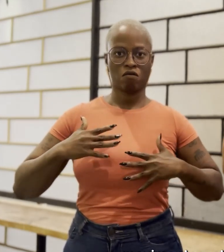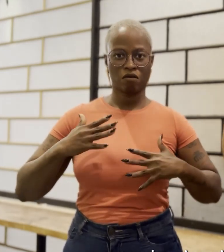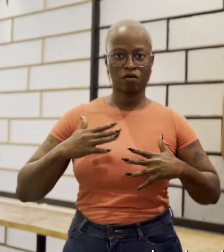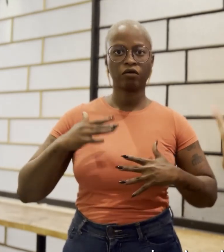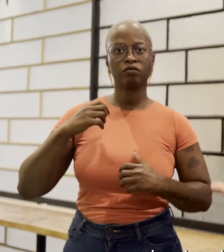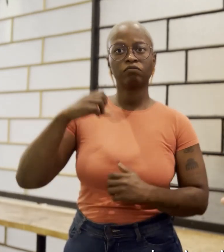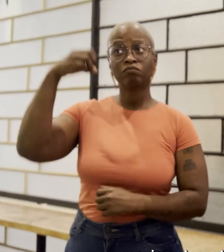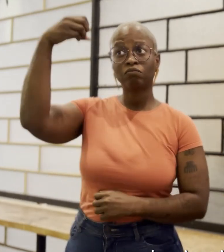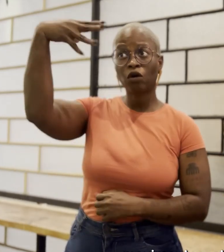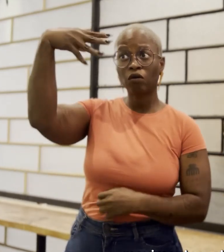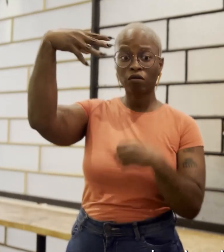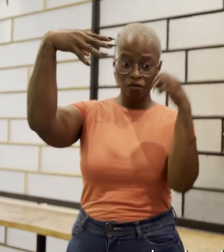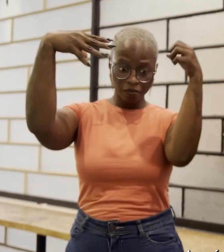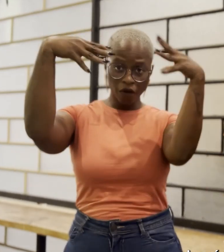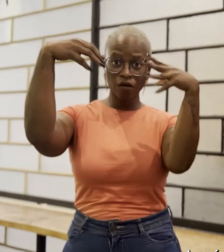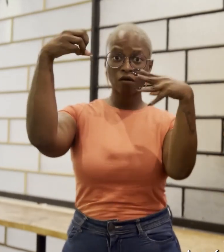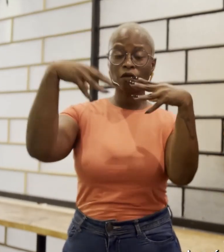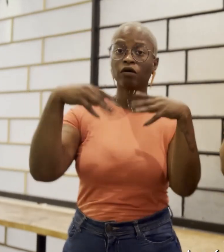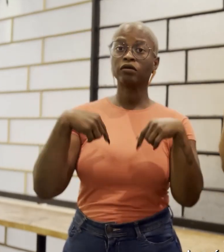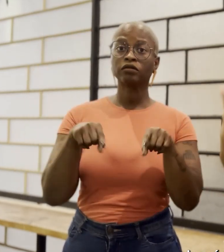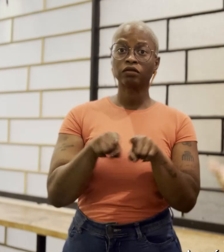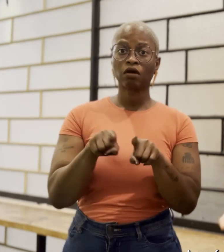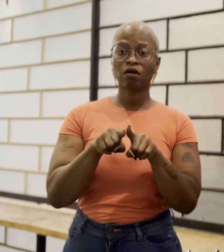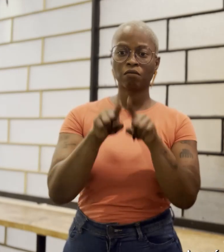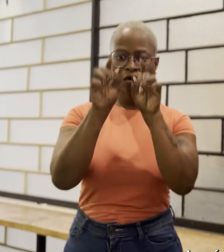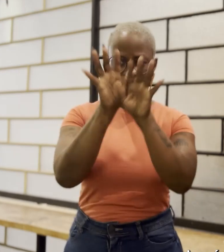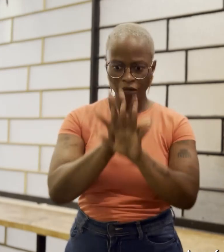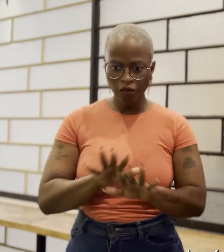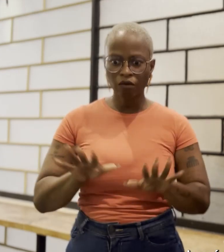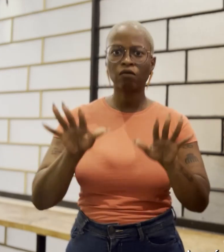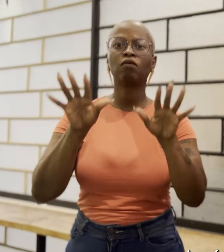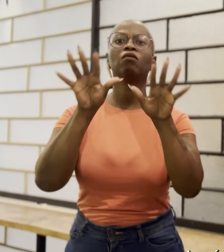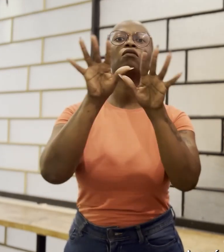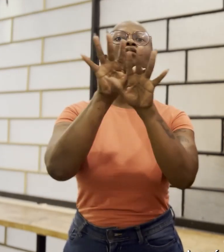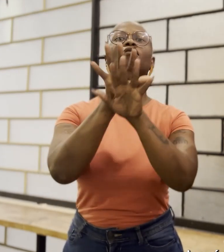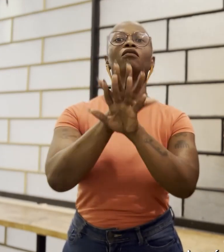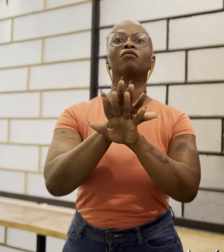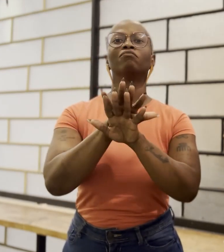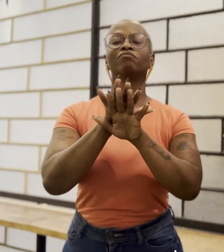da iluminação, através do cenário,